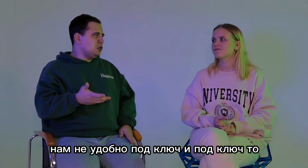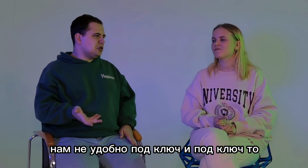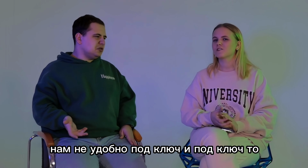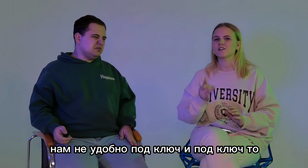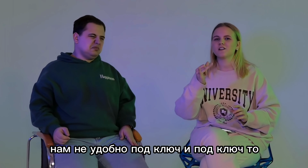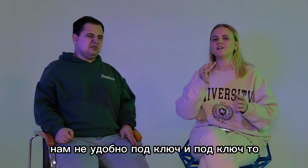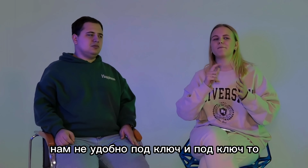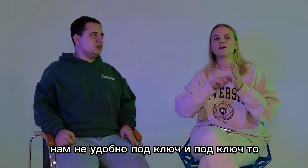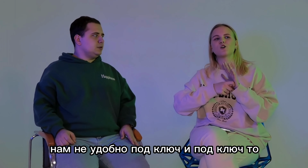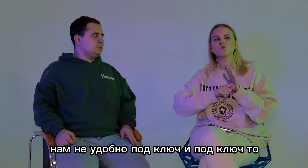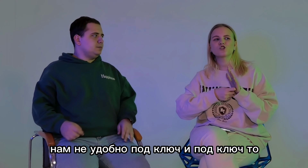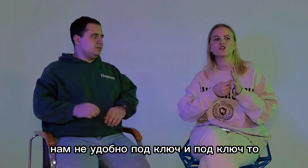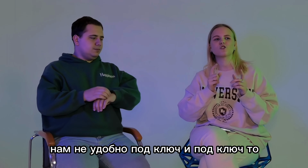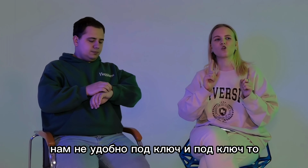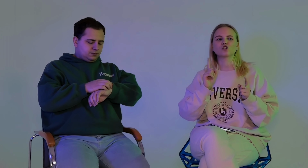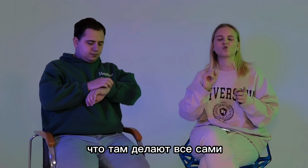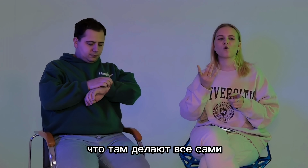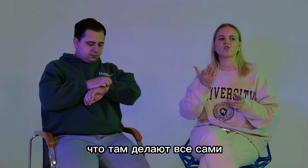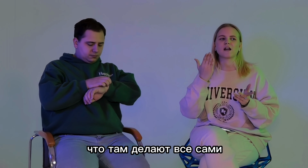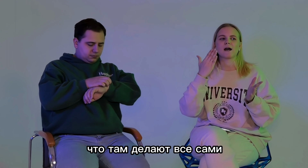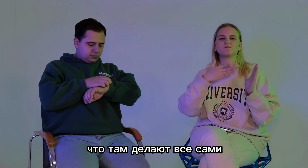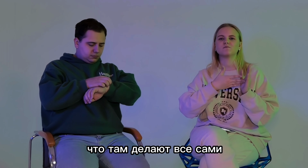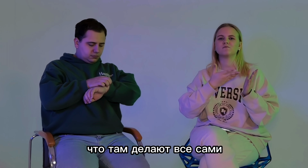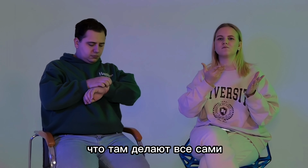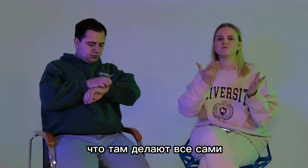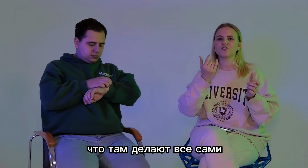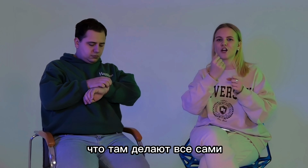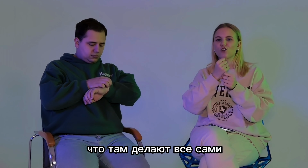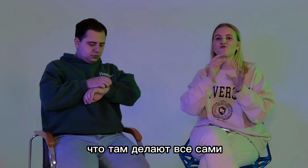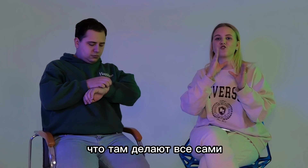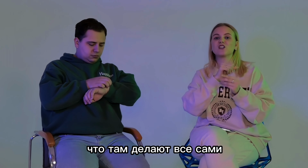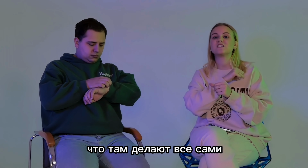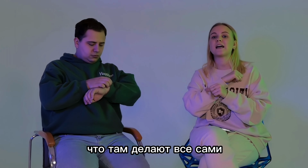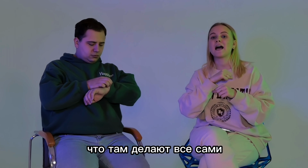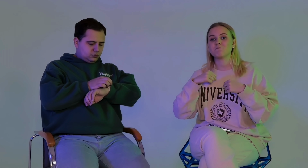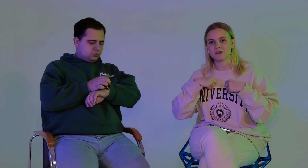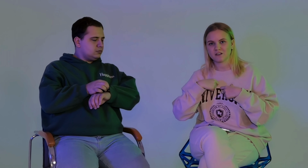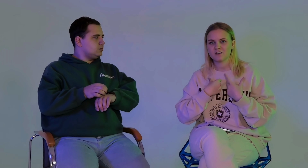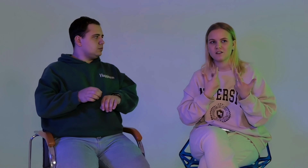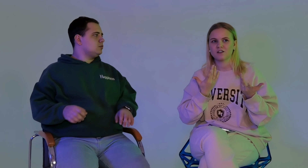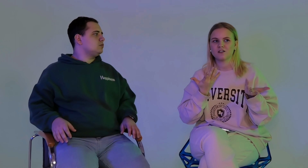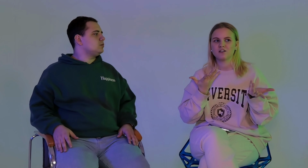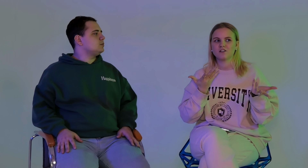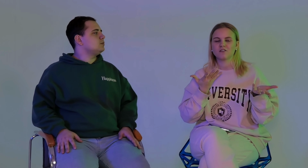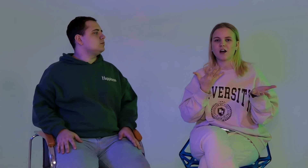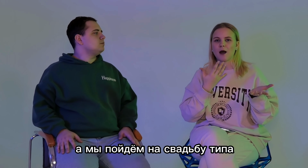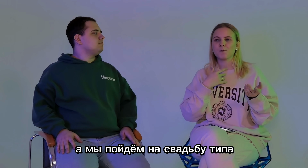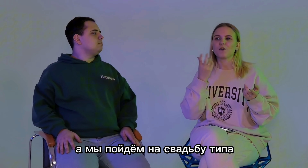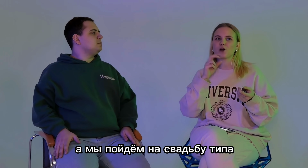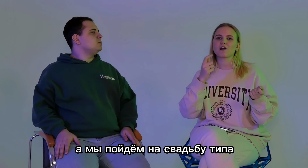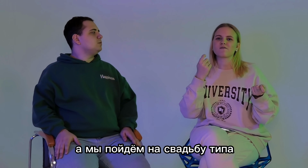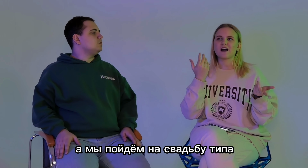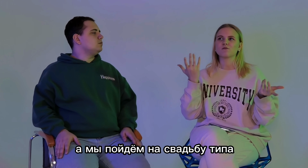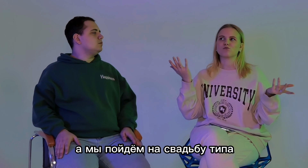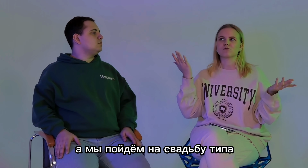ключ. И под ключ то, что там делают все сами, а мы пойдем на свадьбу,